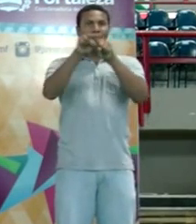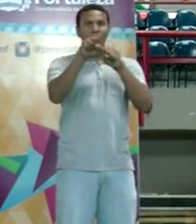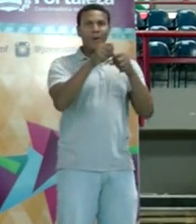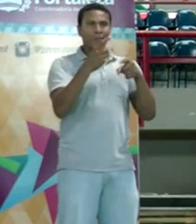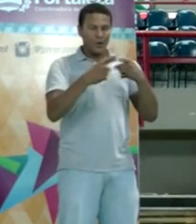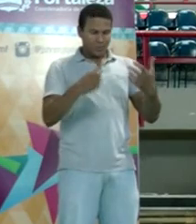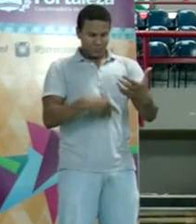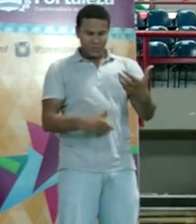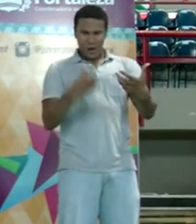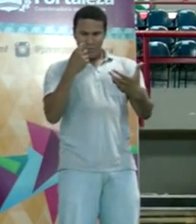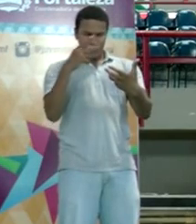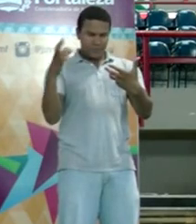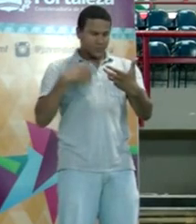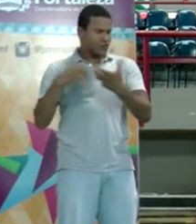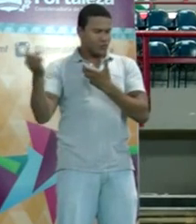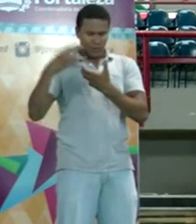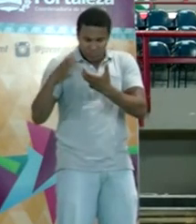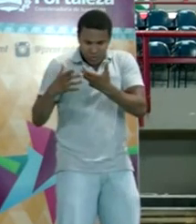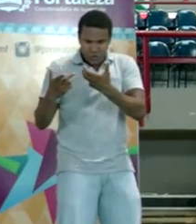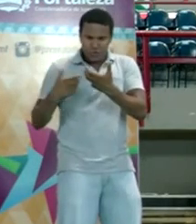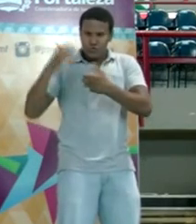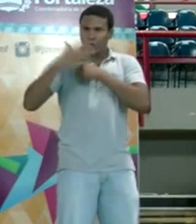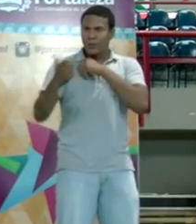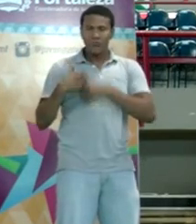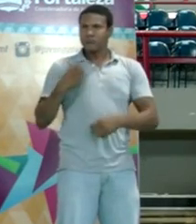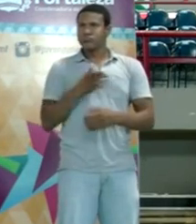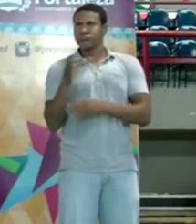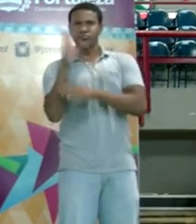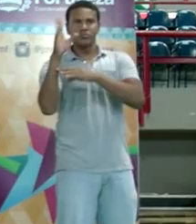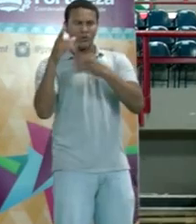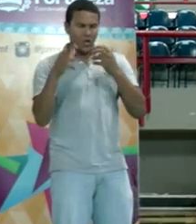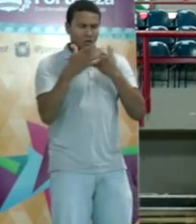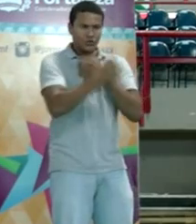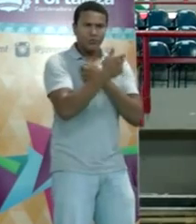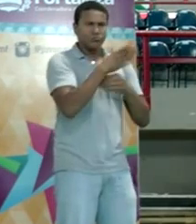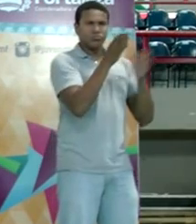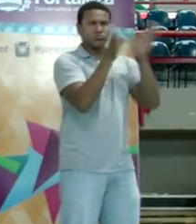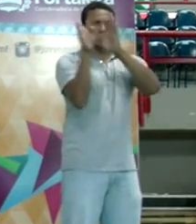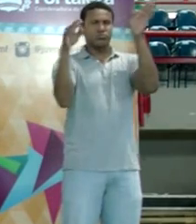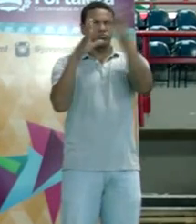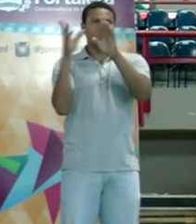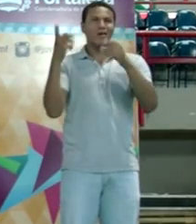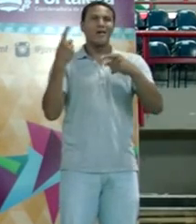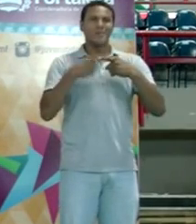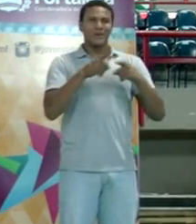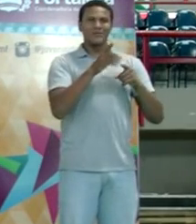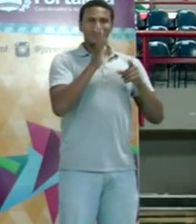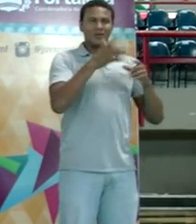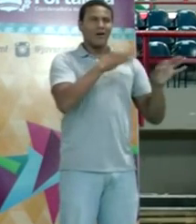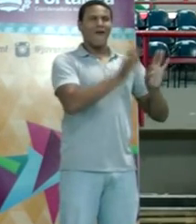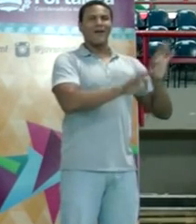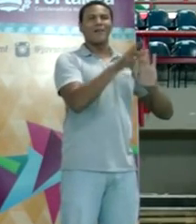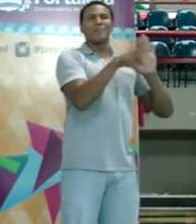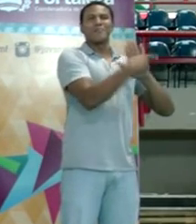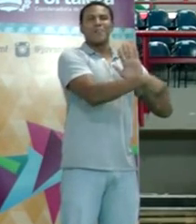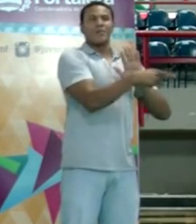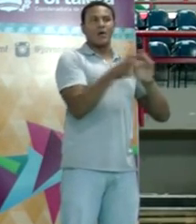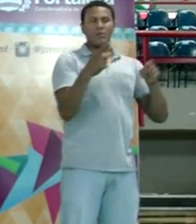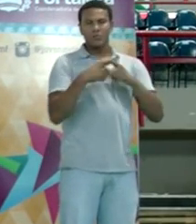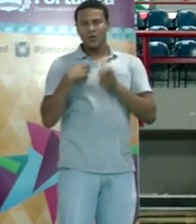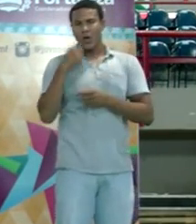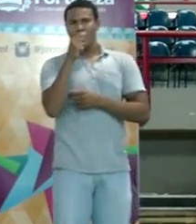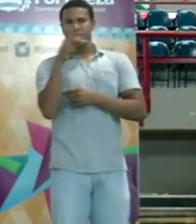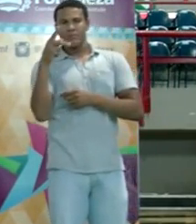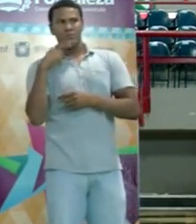do programa, né? A ideia de você mexer com o que já está organizado sempre causa uns problemas bem